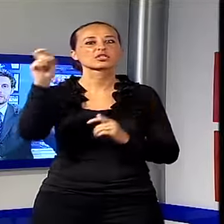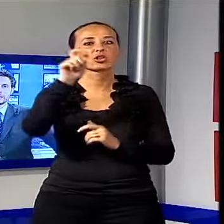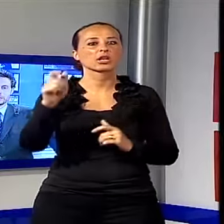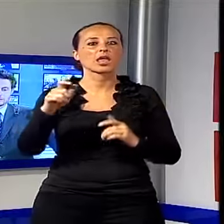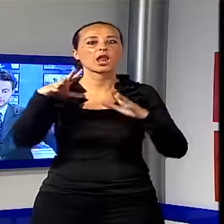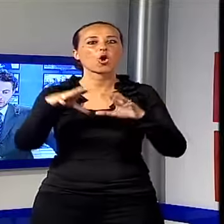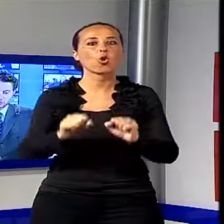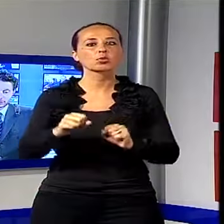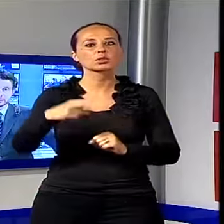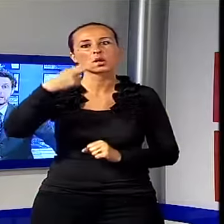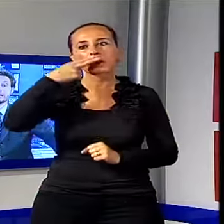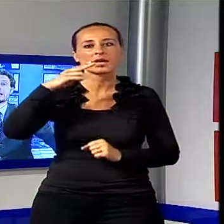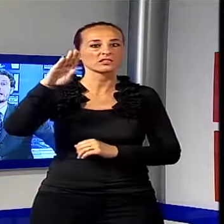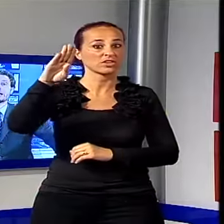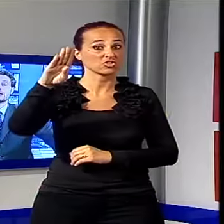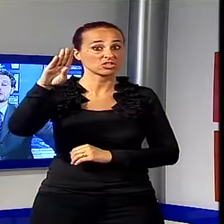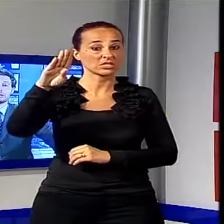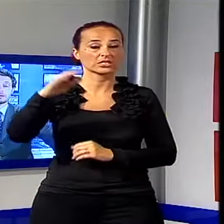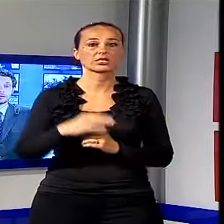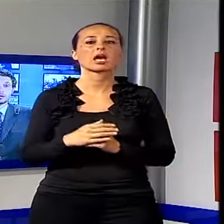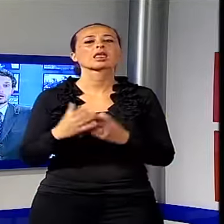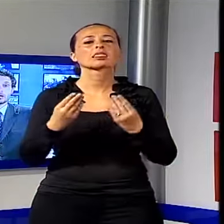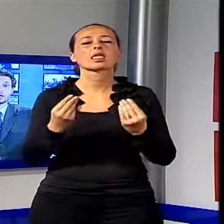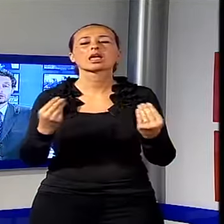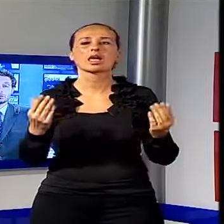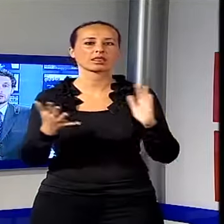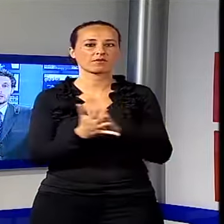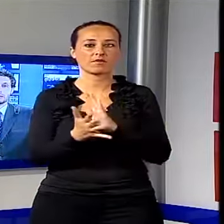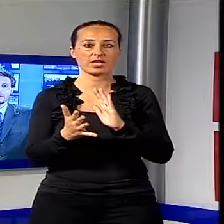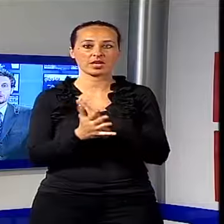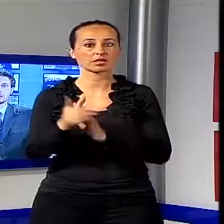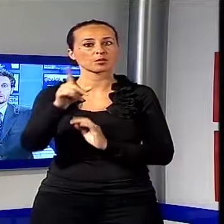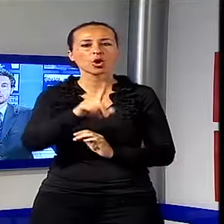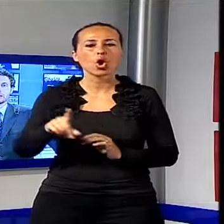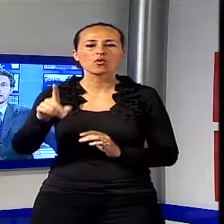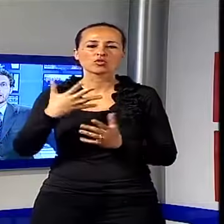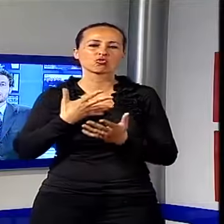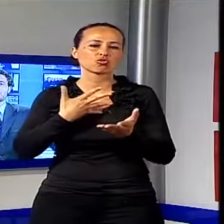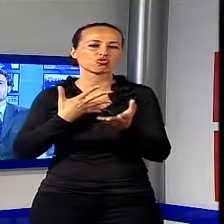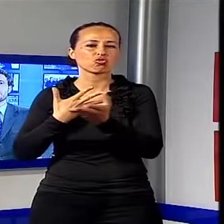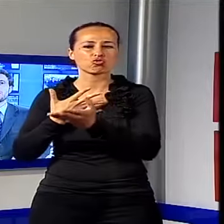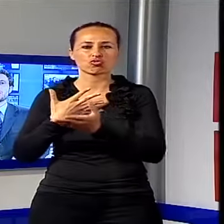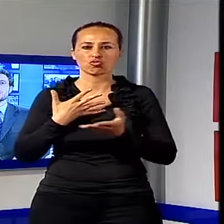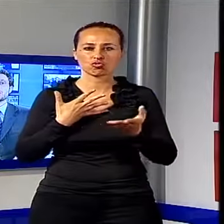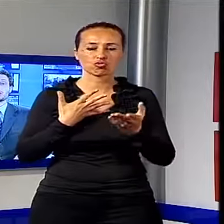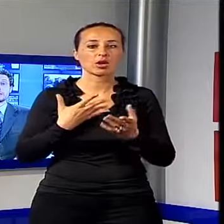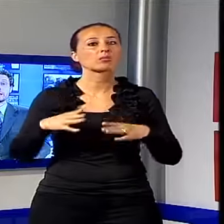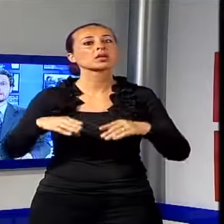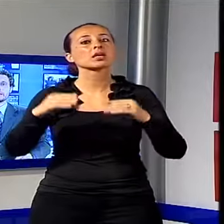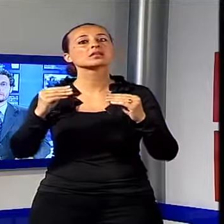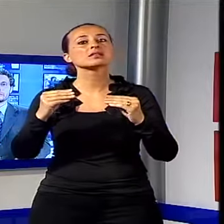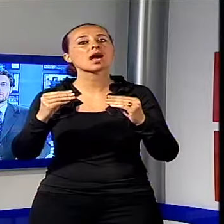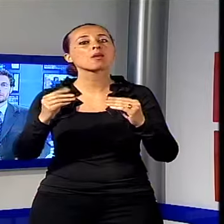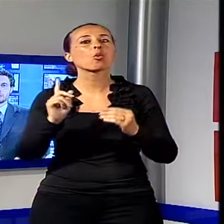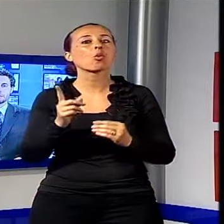nazifascista. Tante celebrazioni in tutta la provincia di Lucca. Cominciamo con quella che si è svolta proprio